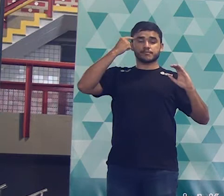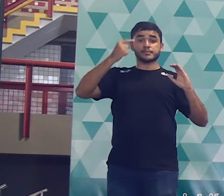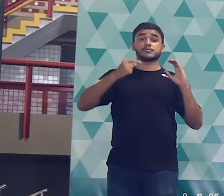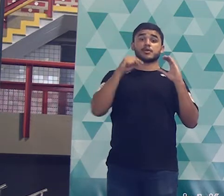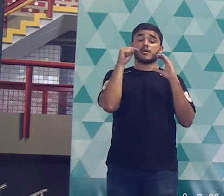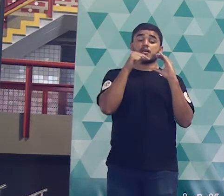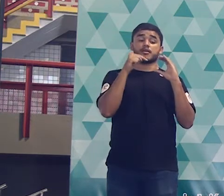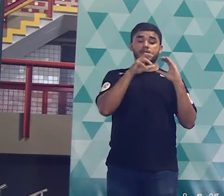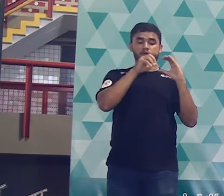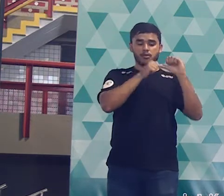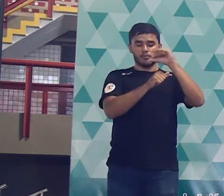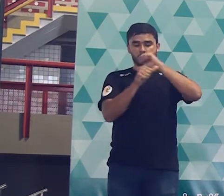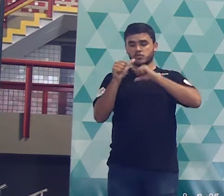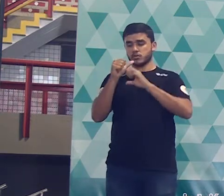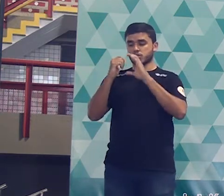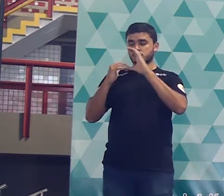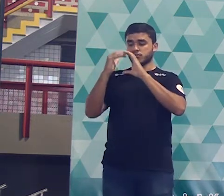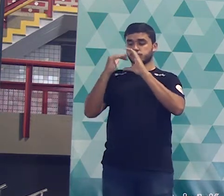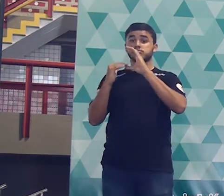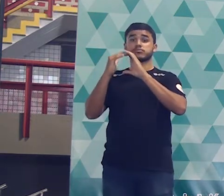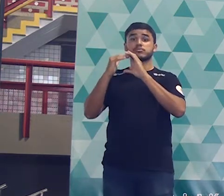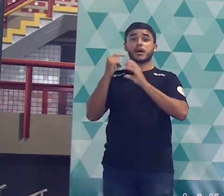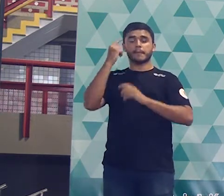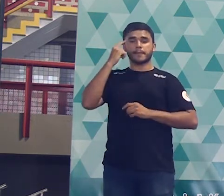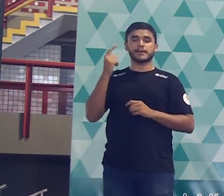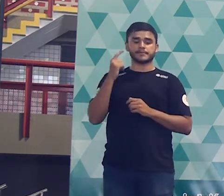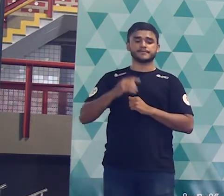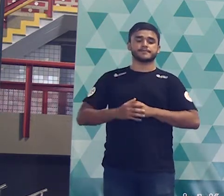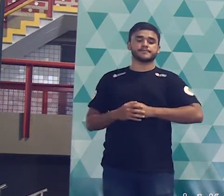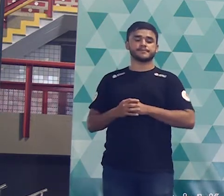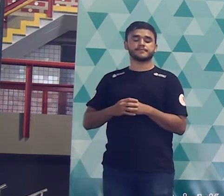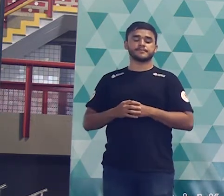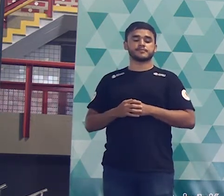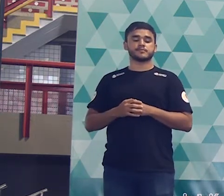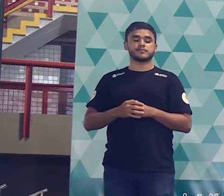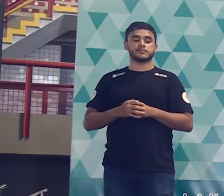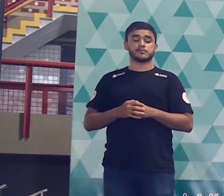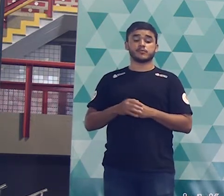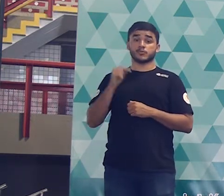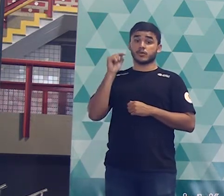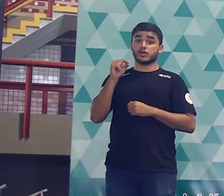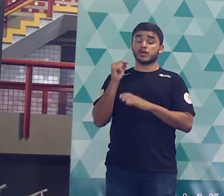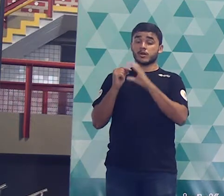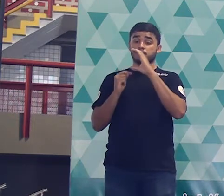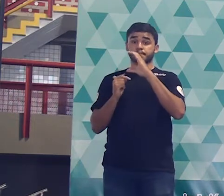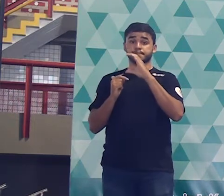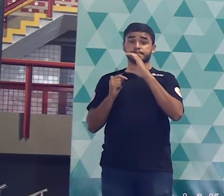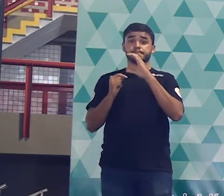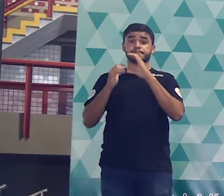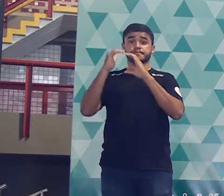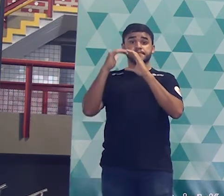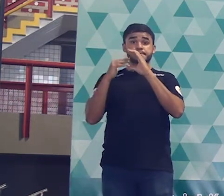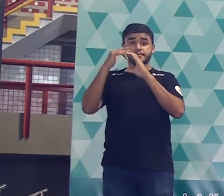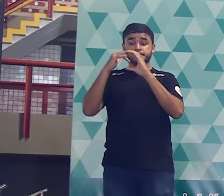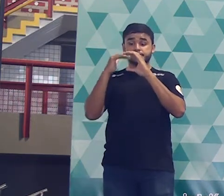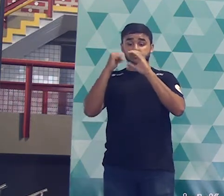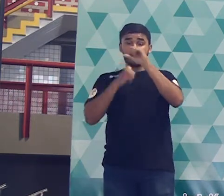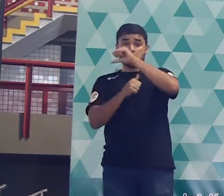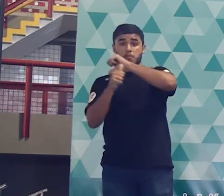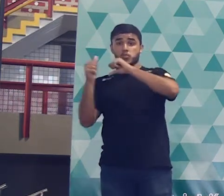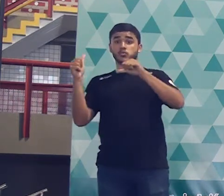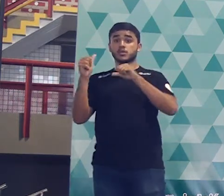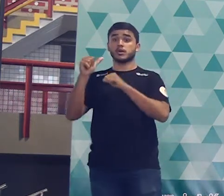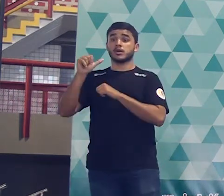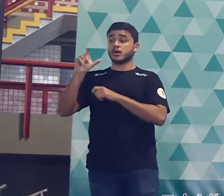calor, então a reação, uma transformação do tipo endotérmica. Do líquido para o gasoso, ele também está retirando calor do